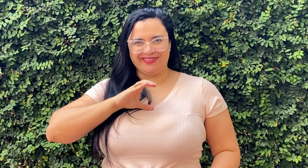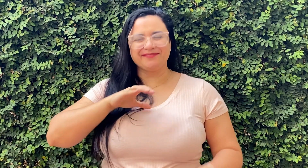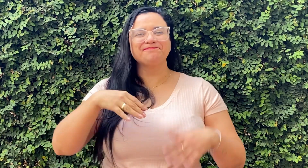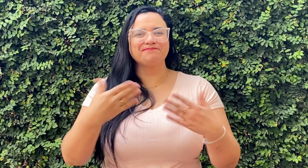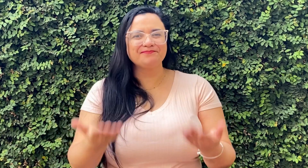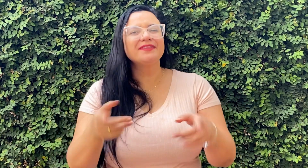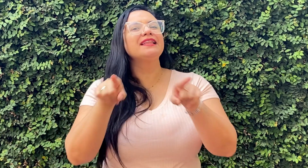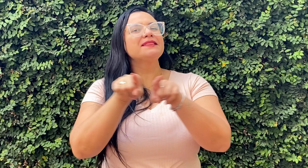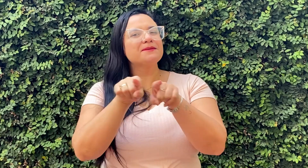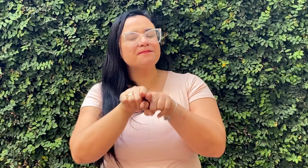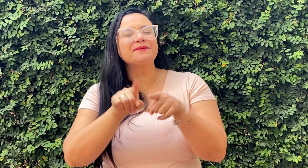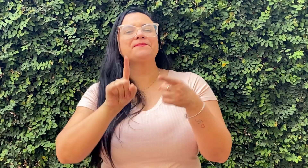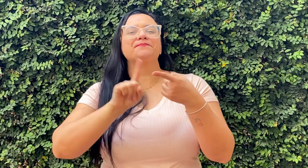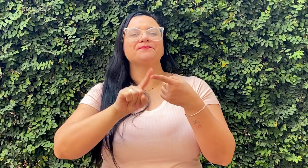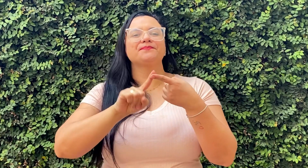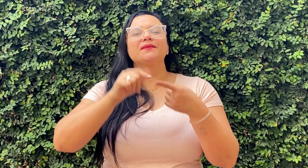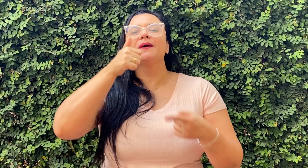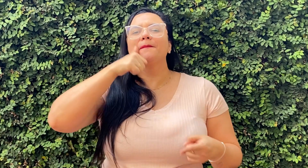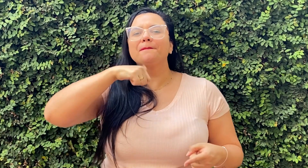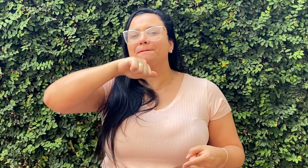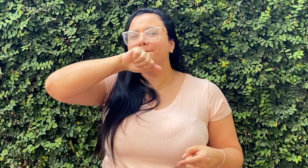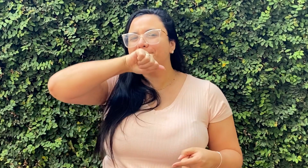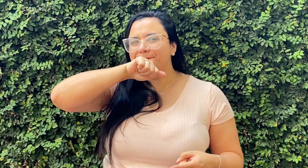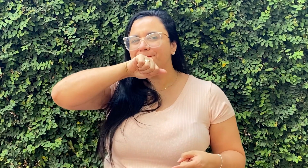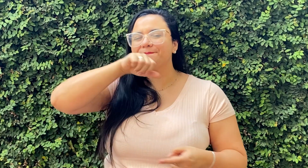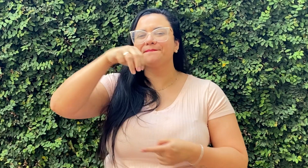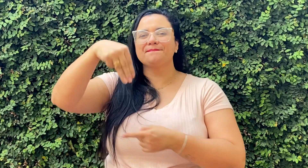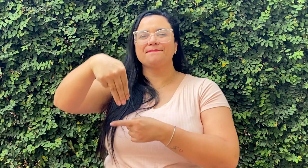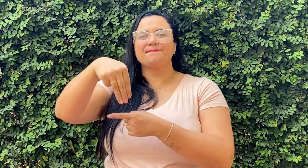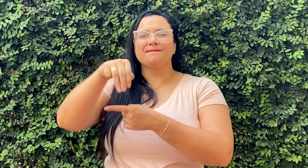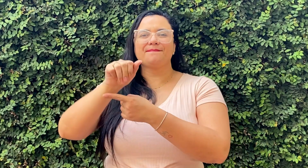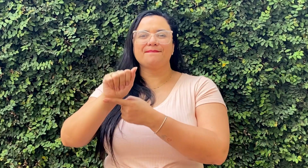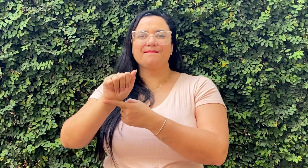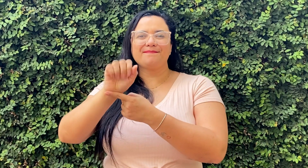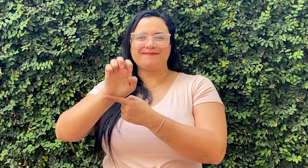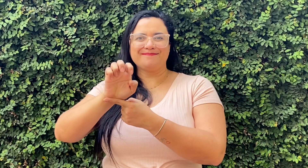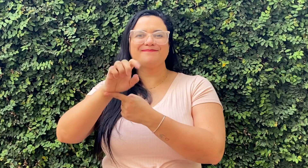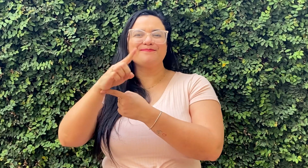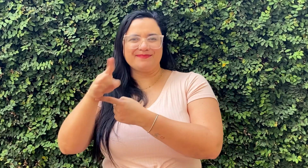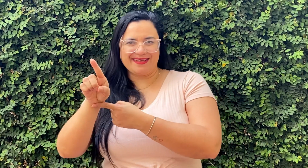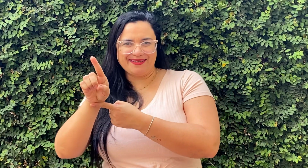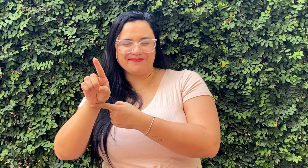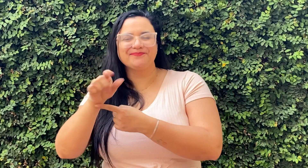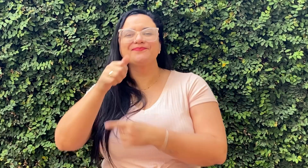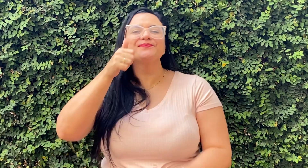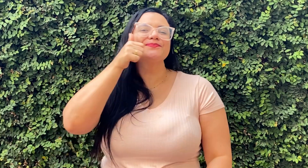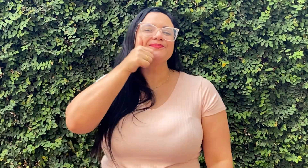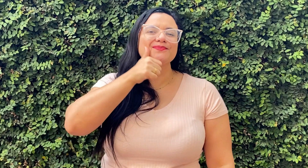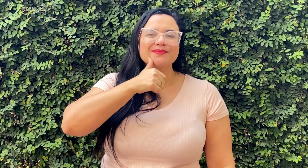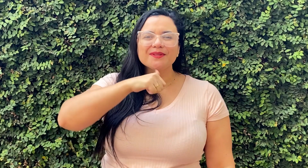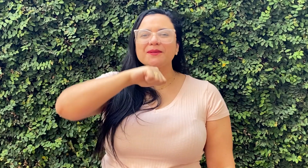Configuração em C, subindo. Sinal de mãe, que é um sinal composto de mulher mais a